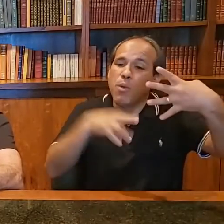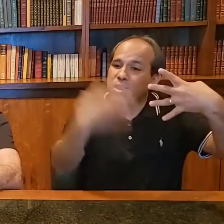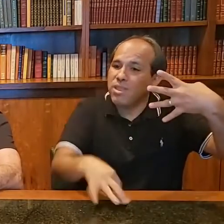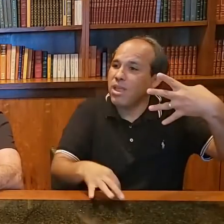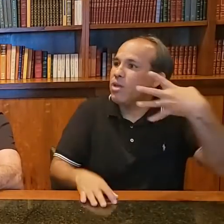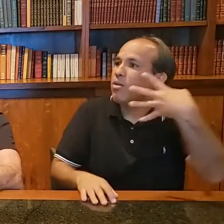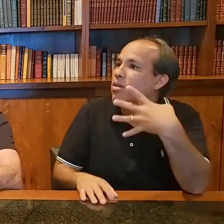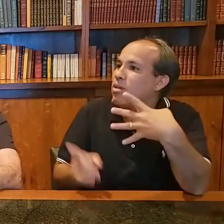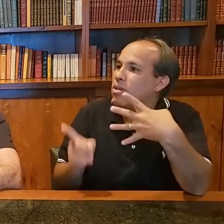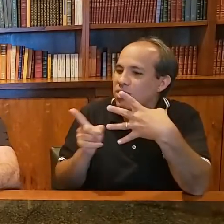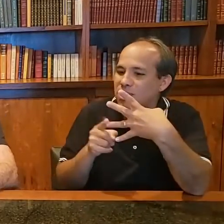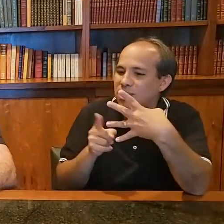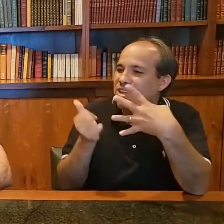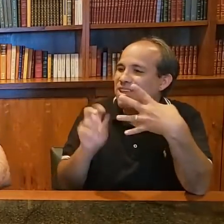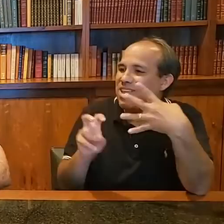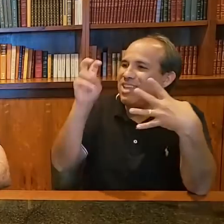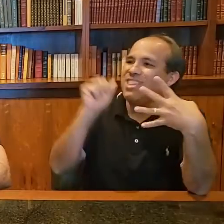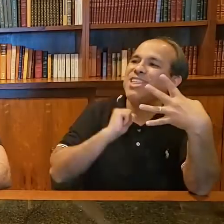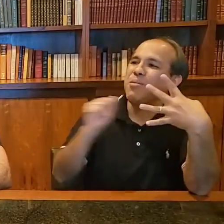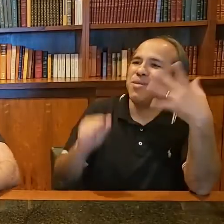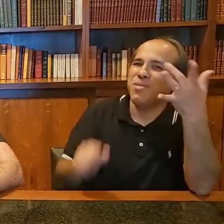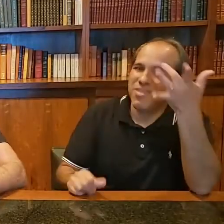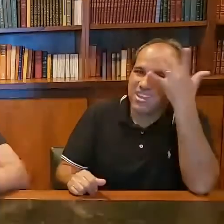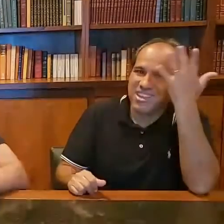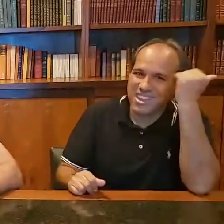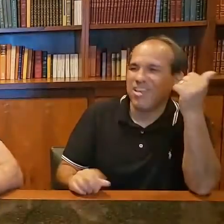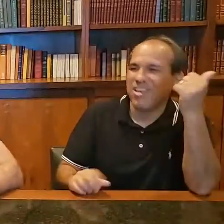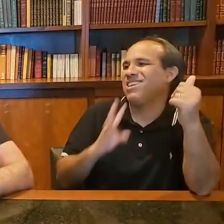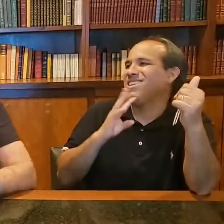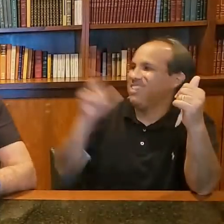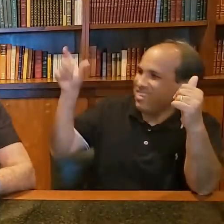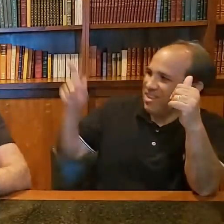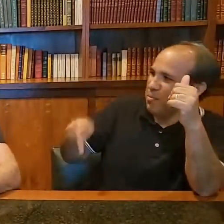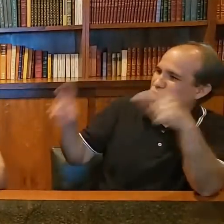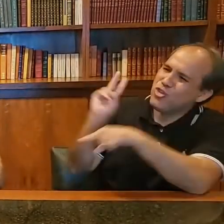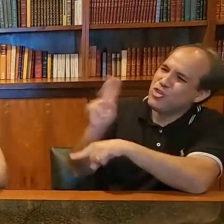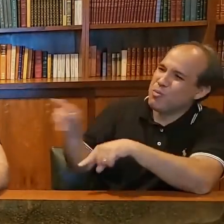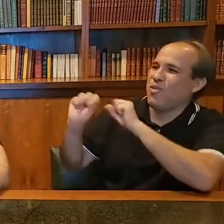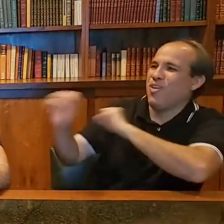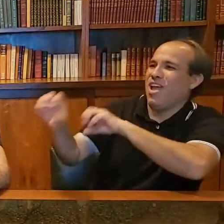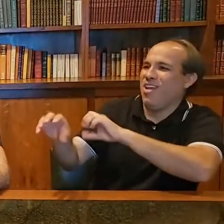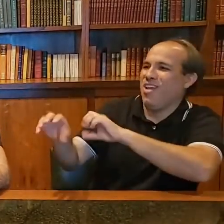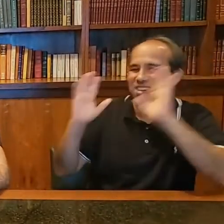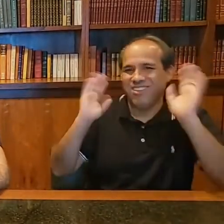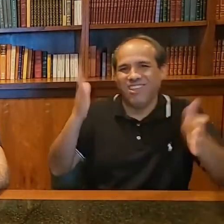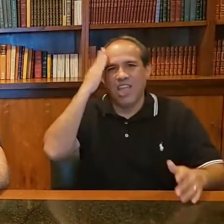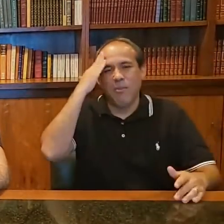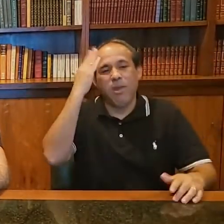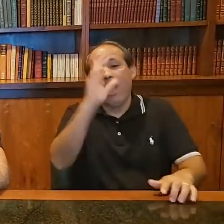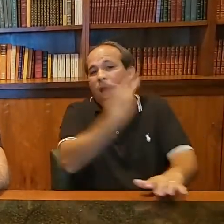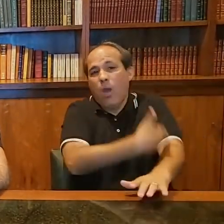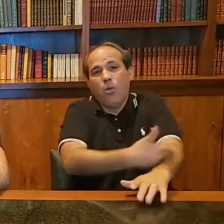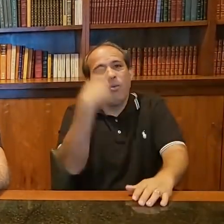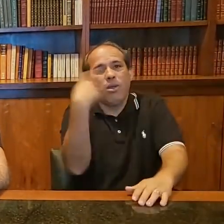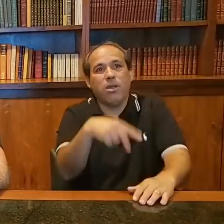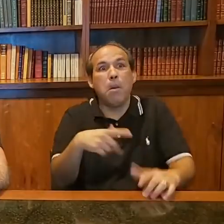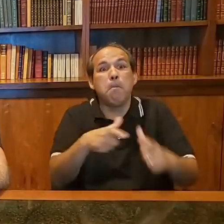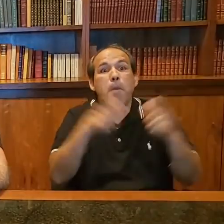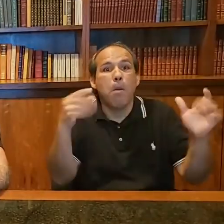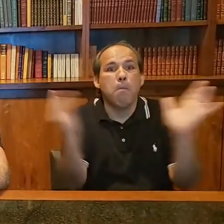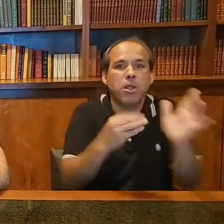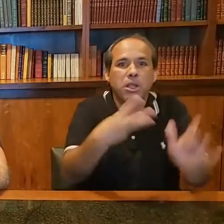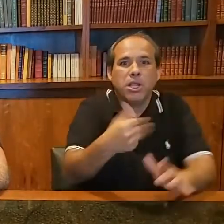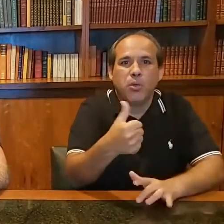abril? 15 de abril. Tem professor em casa, né? Então, pessoal, é comum e ia jogar 31 de